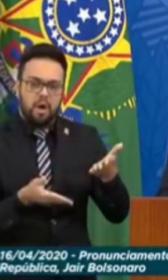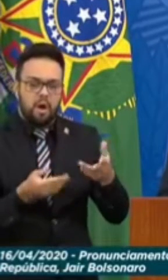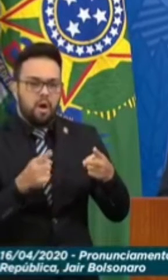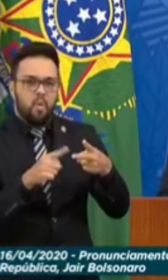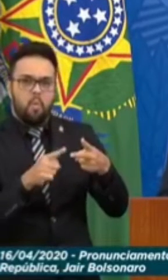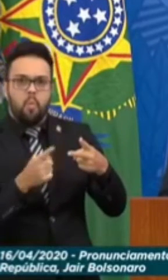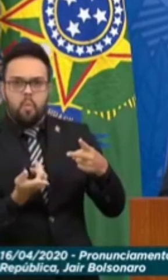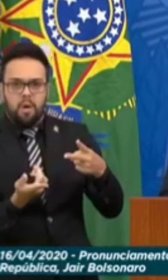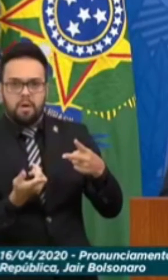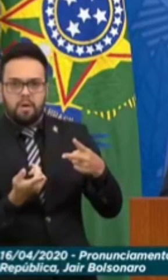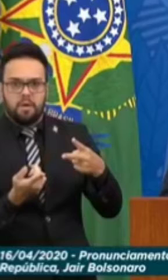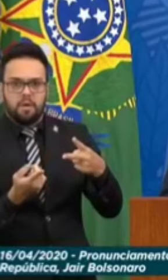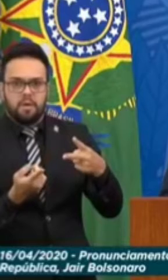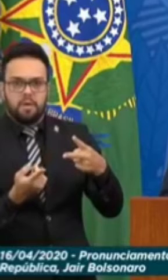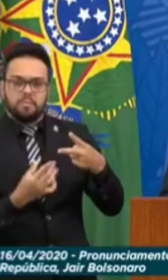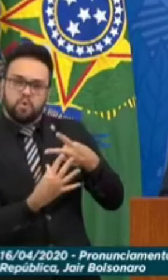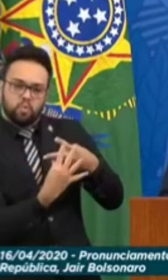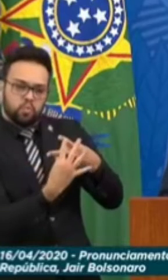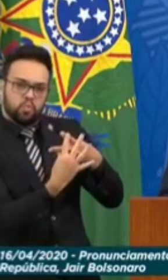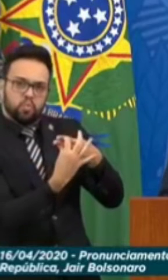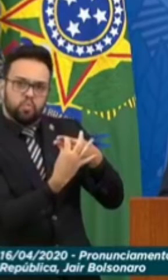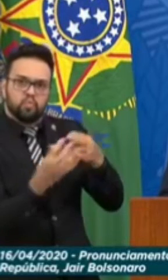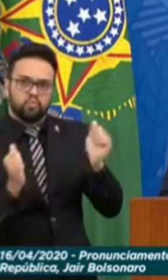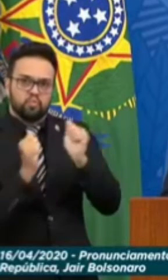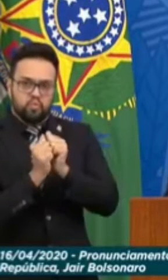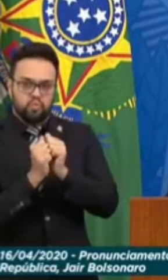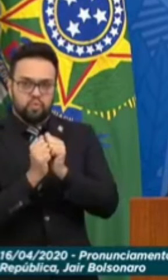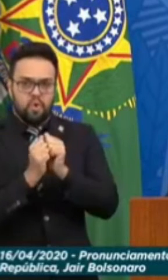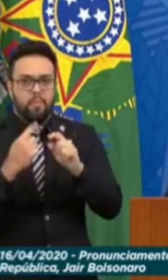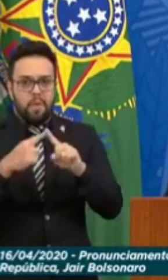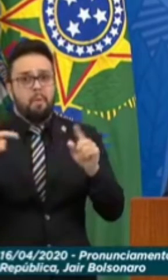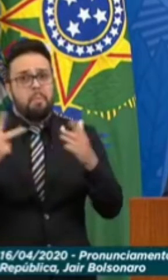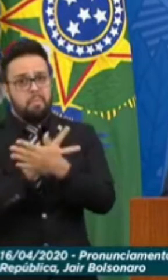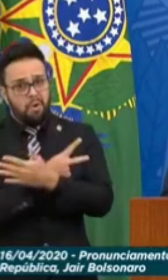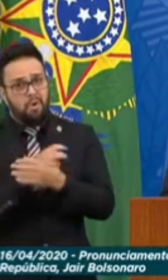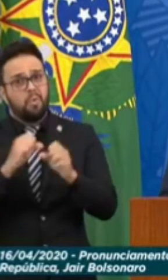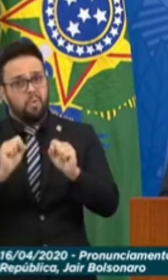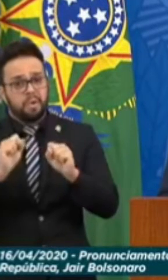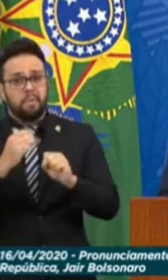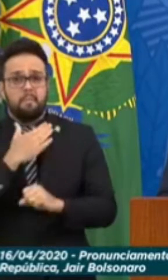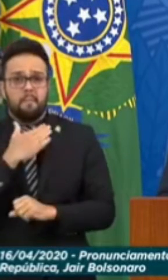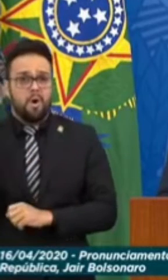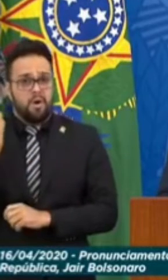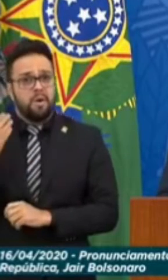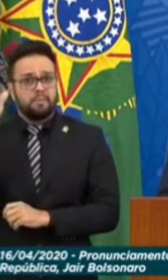Porque no final da linha, esse paciente pode perder a vida.